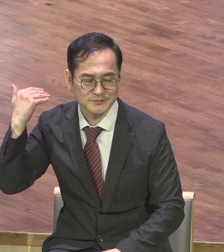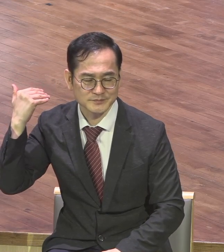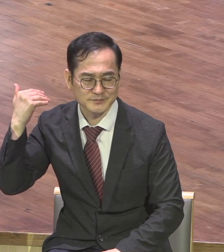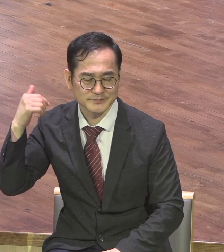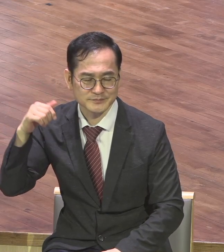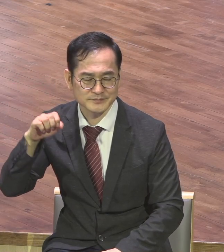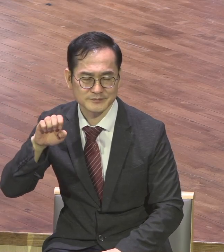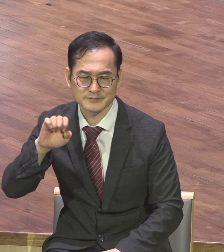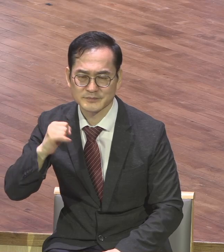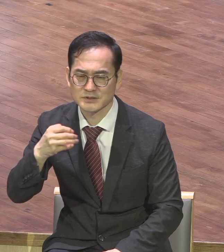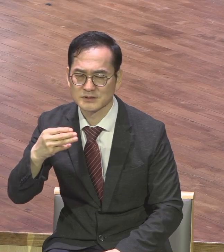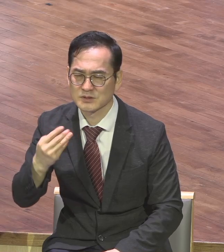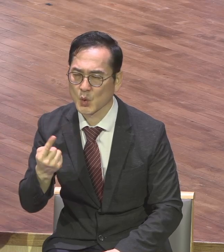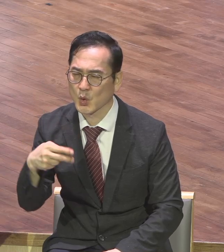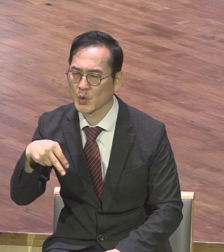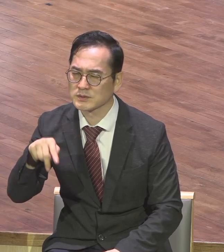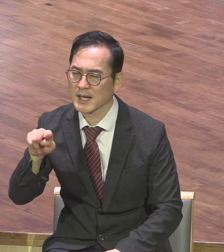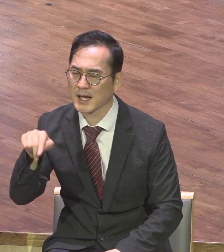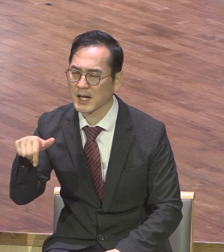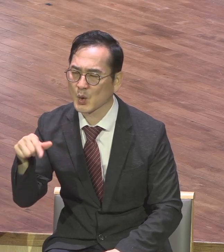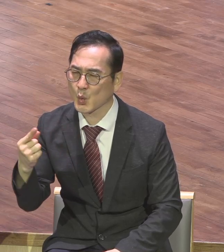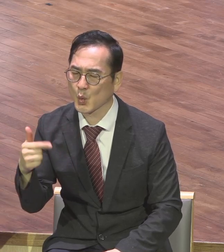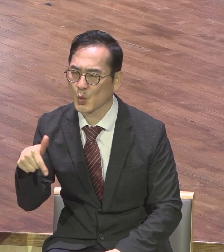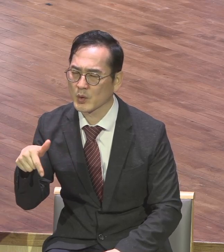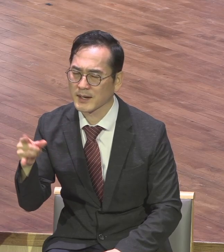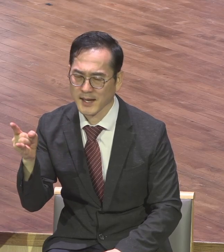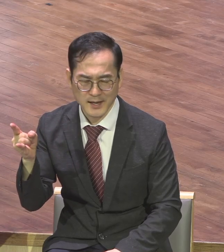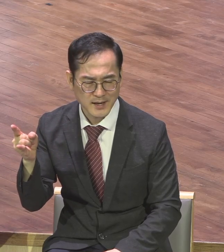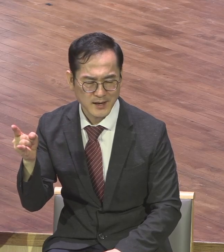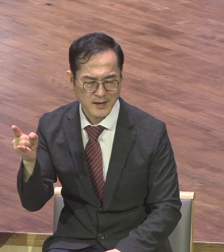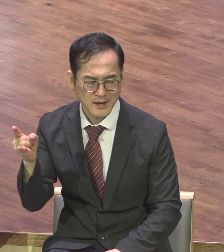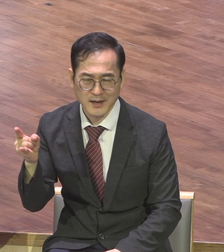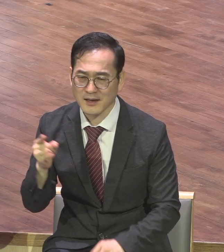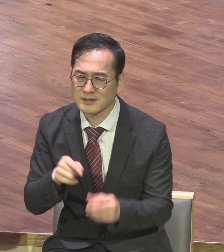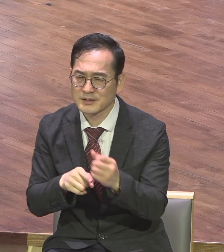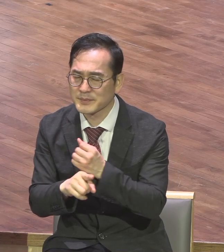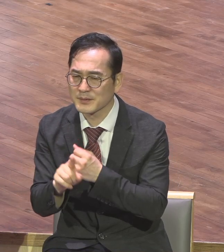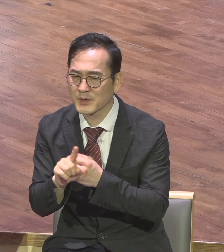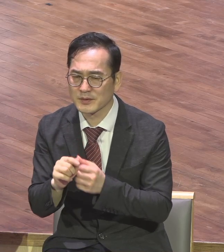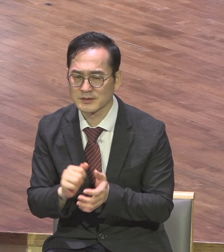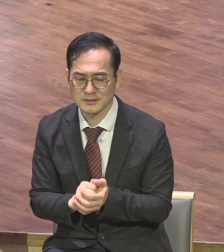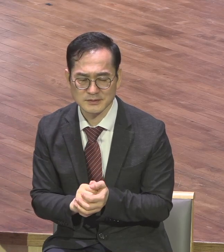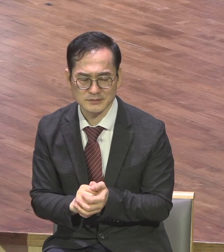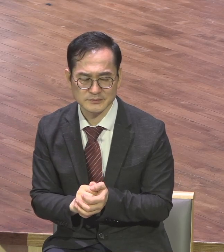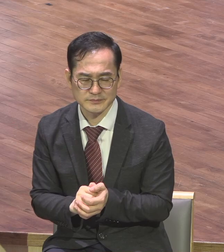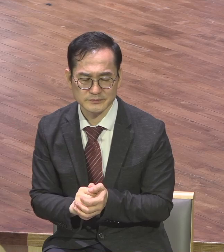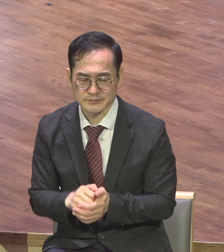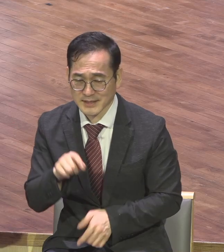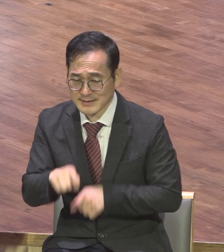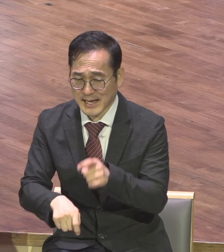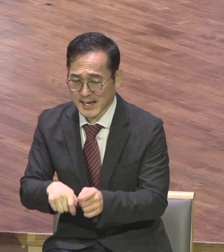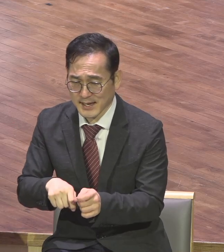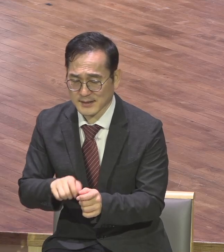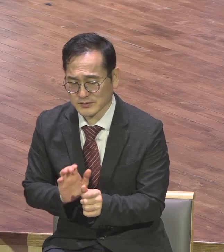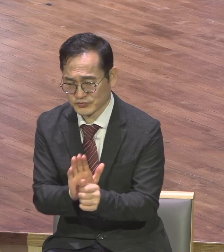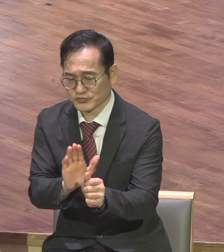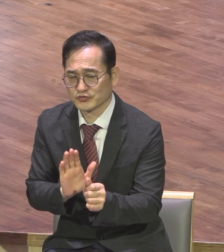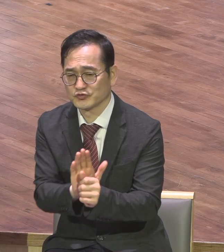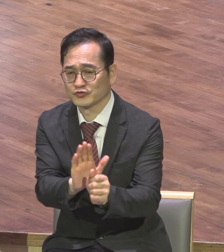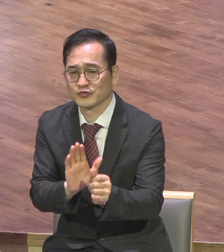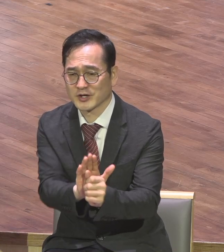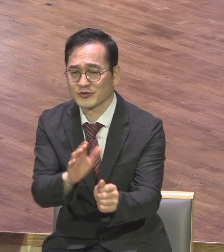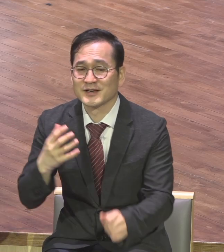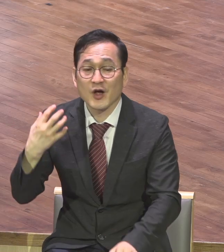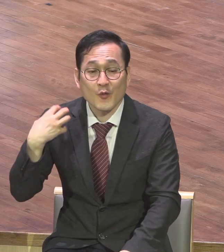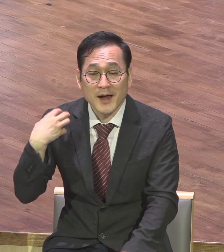프로사고계라고 하는 임무를 맡은 사람이 있었어요. 이 뜻이 나아가게 하는 역할, 그래서 프로사고계